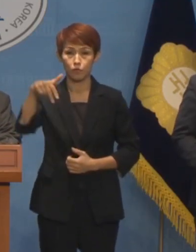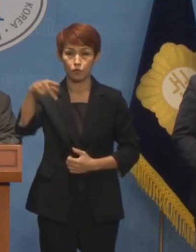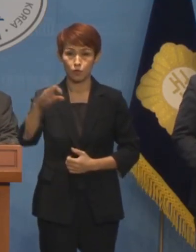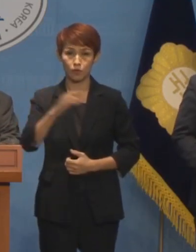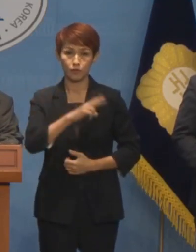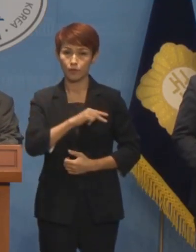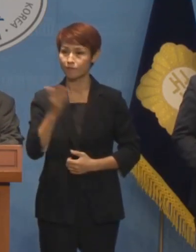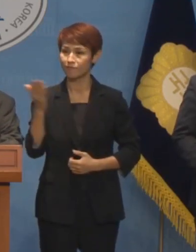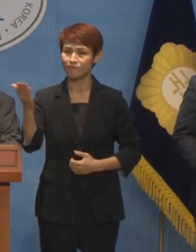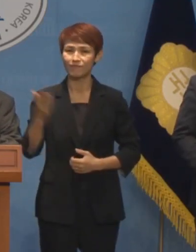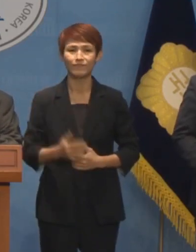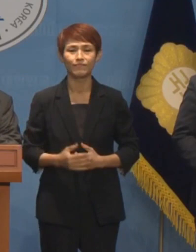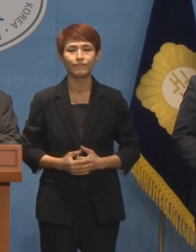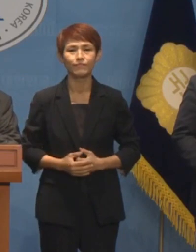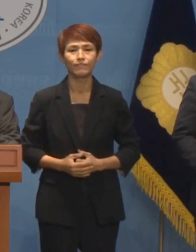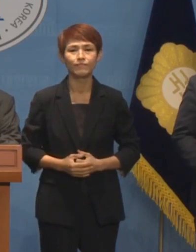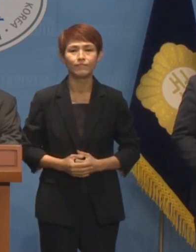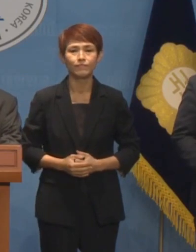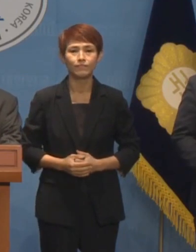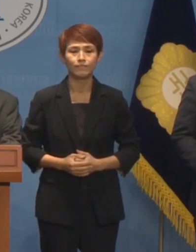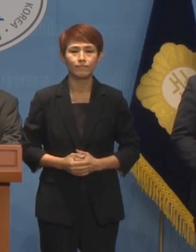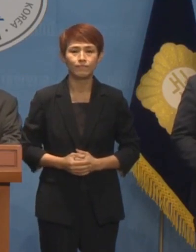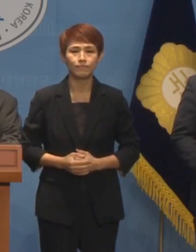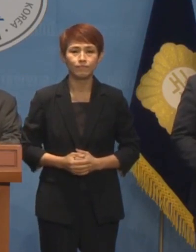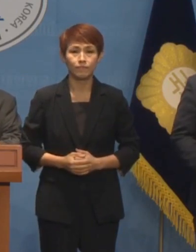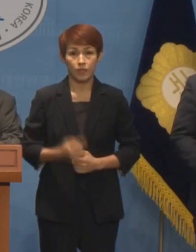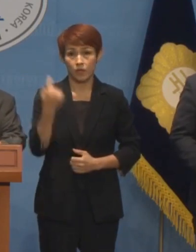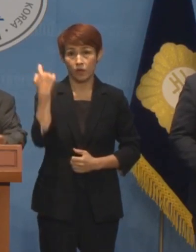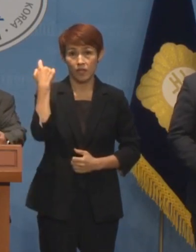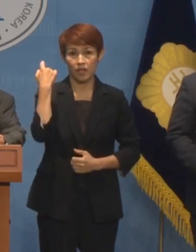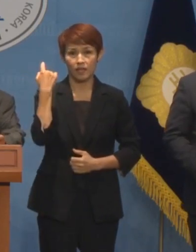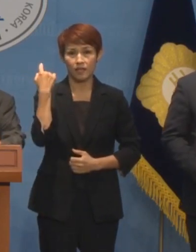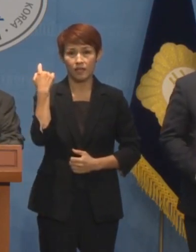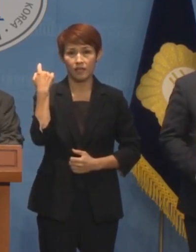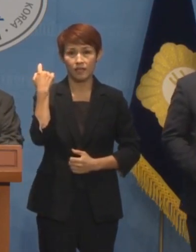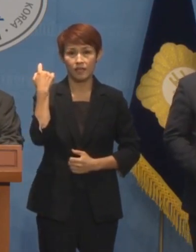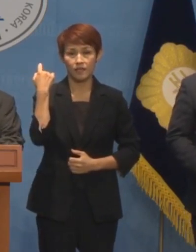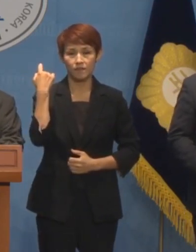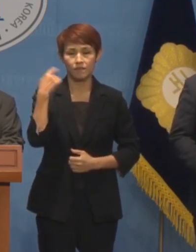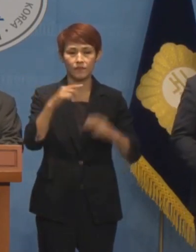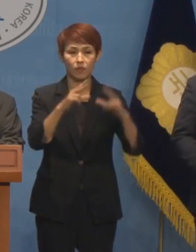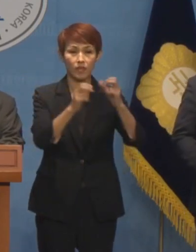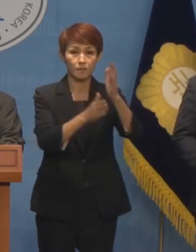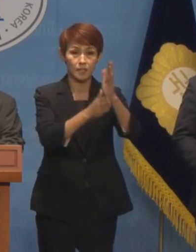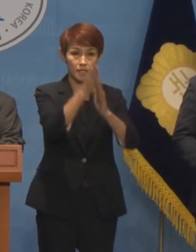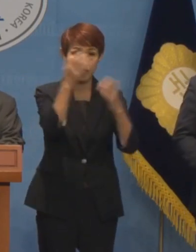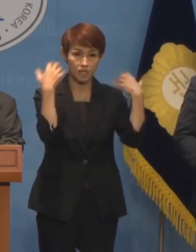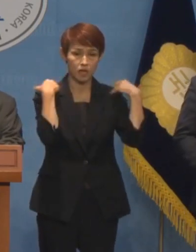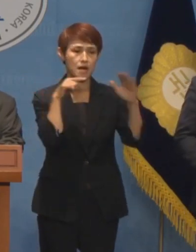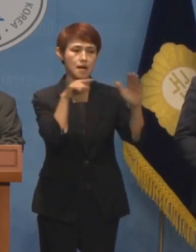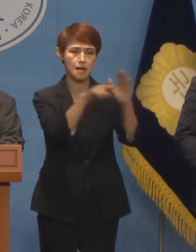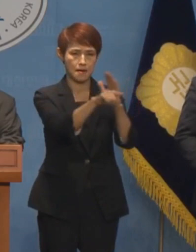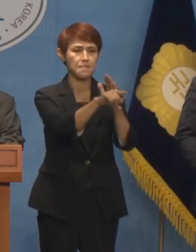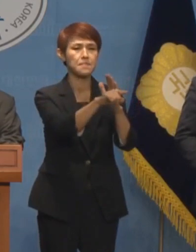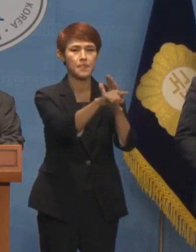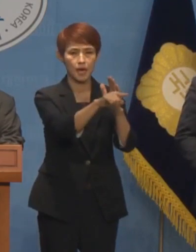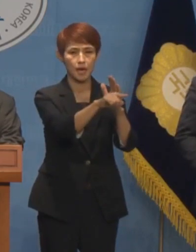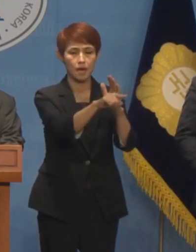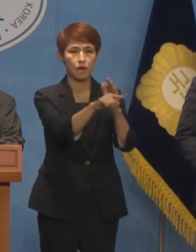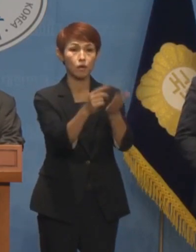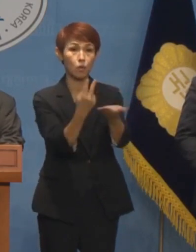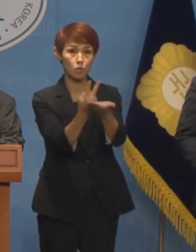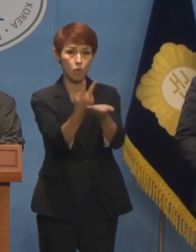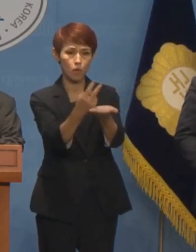참석해 주셨습니다. 어저께 성남시청을 저희들이 방문해서 독도